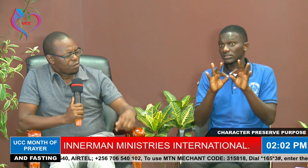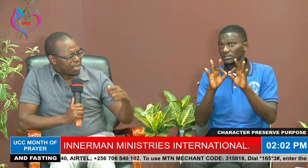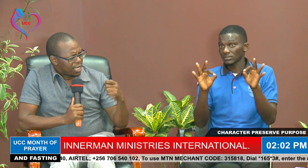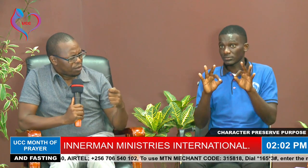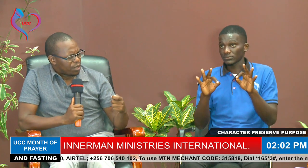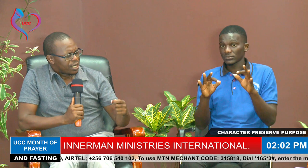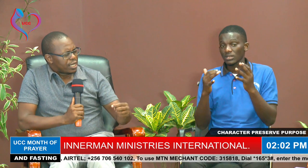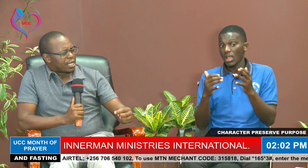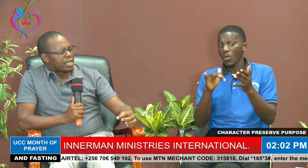enyumba eyo